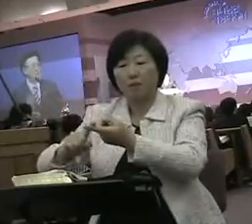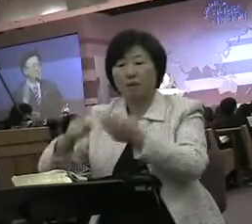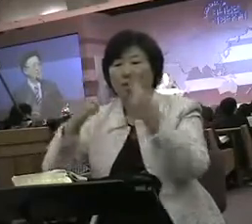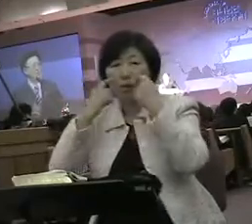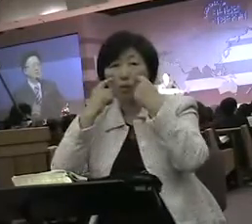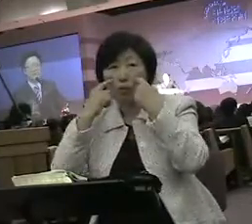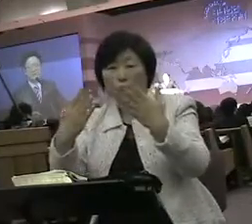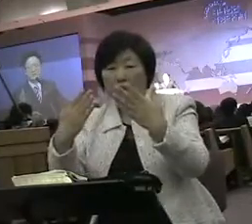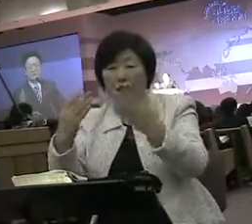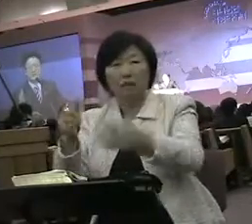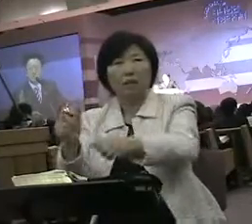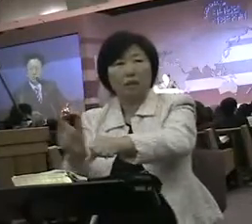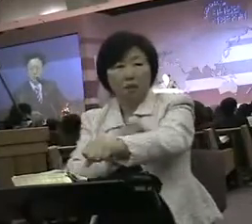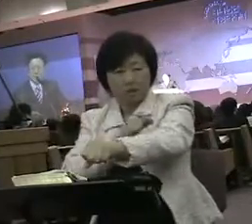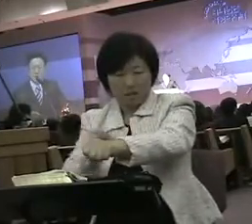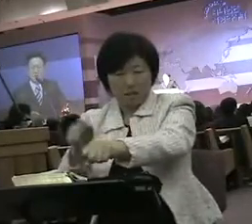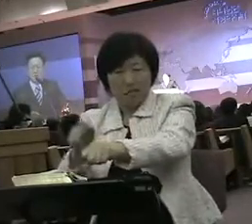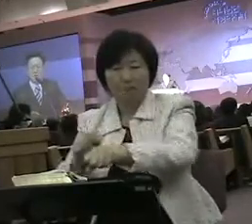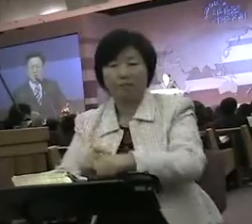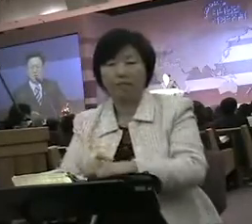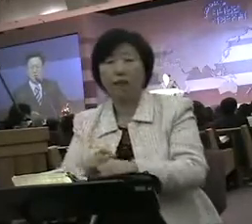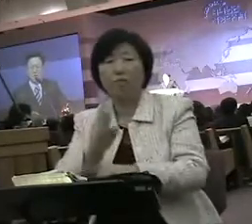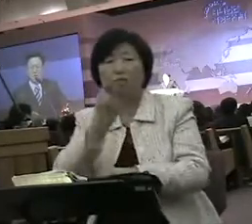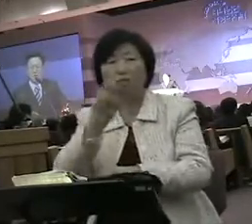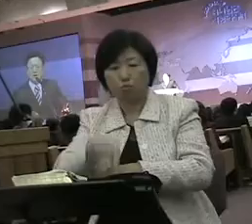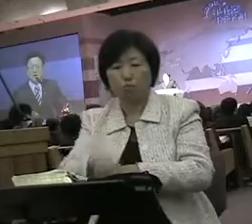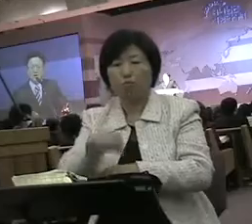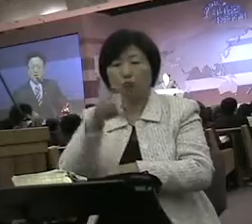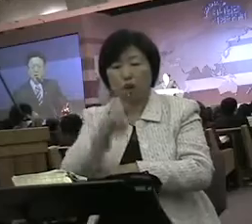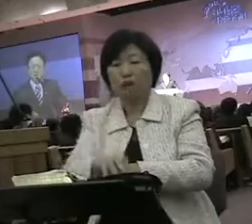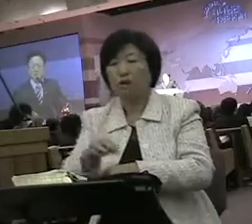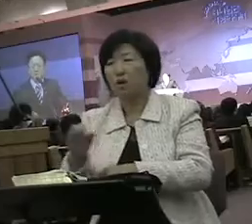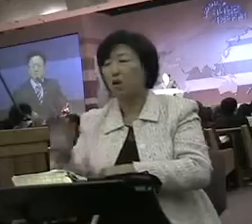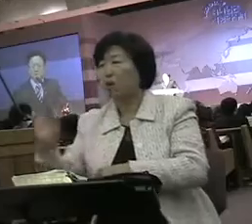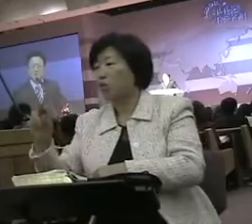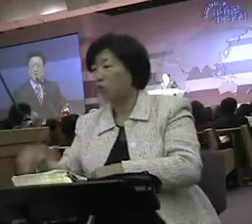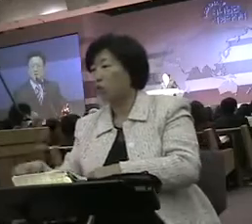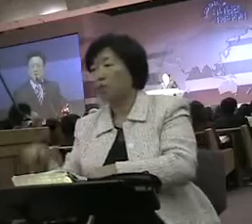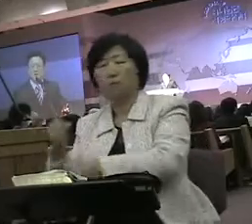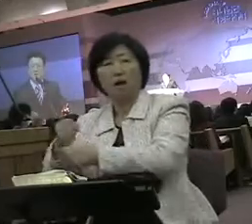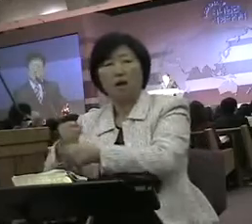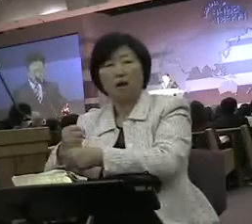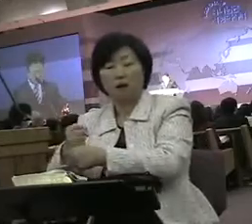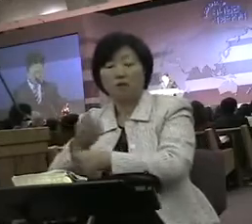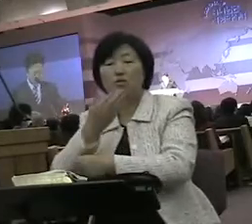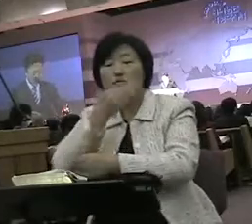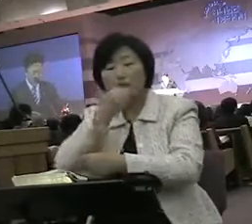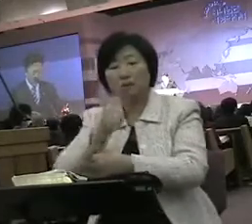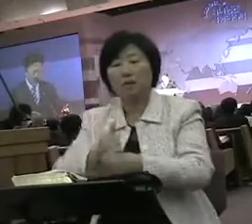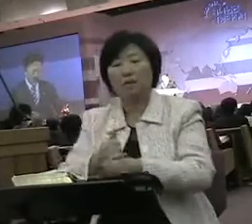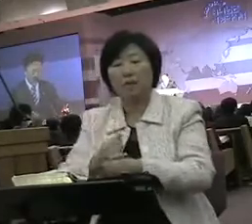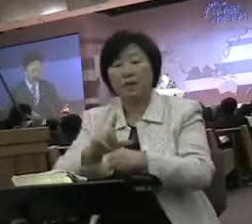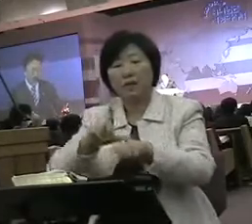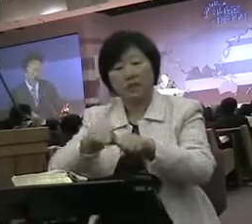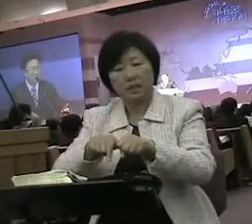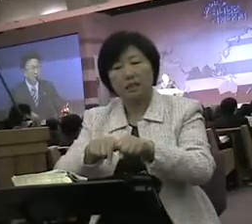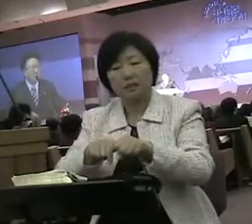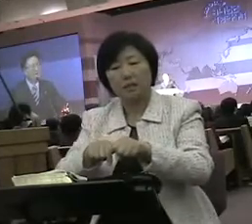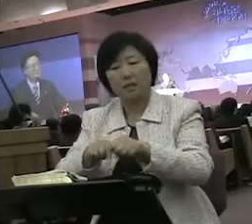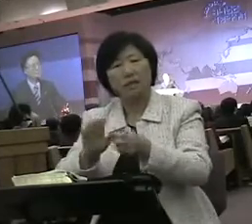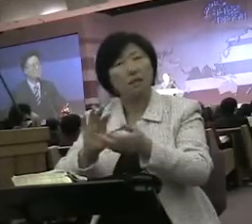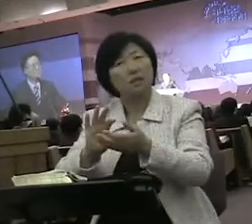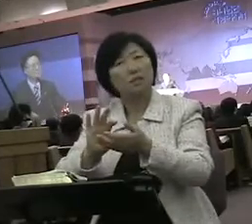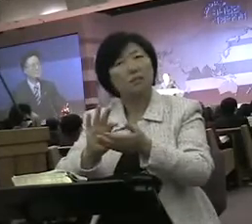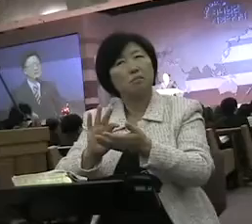특징입니다. 무에서 유를 만드는 것. 그리고 하나님께서 하시고자 하면요, 여러분, 시간이 걸리지